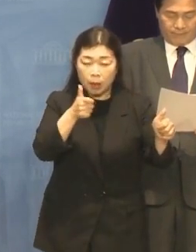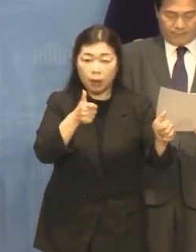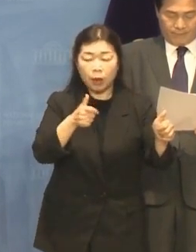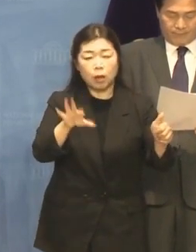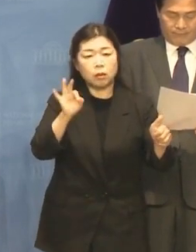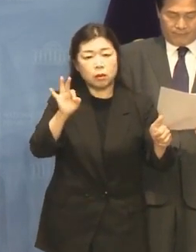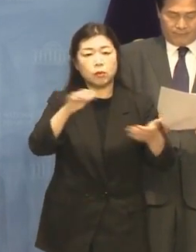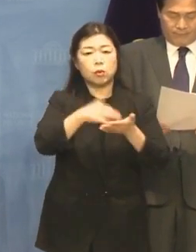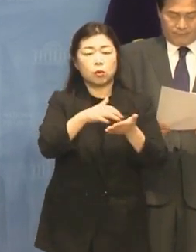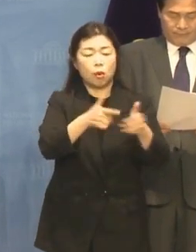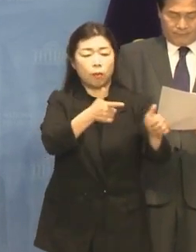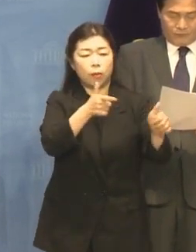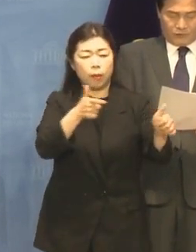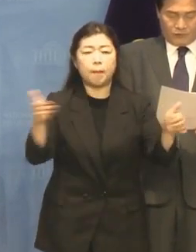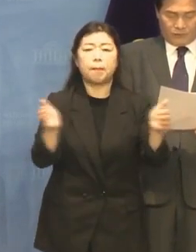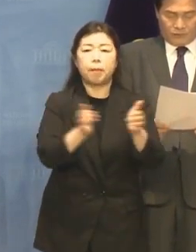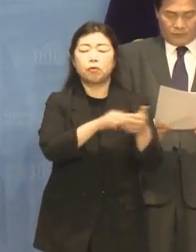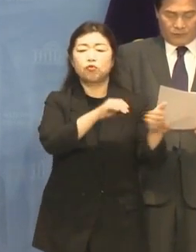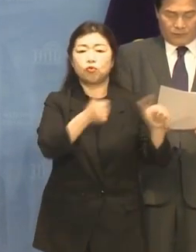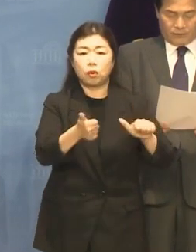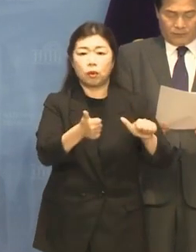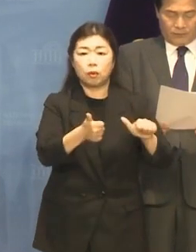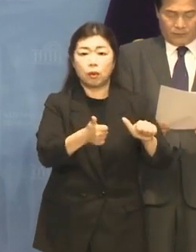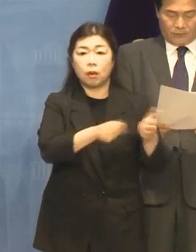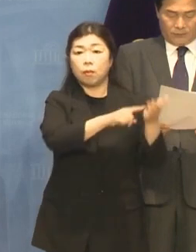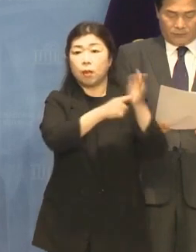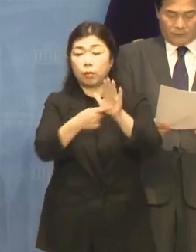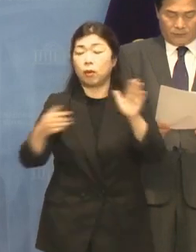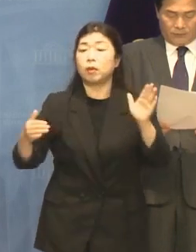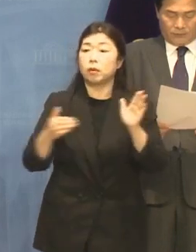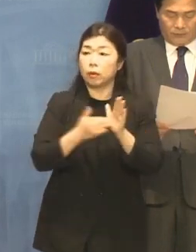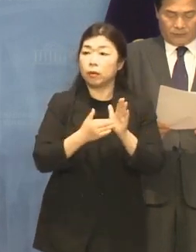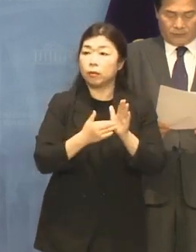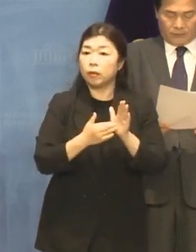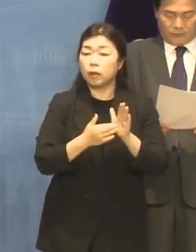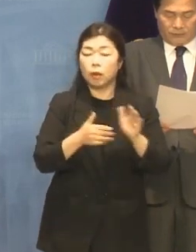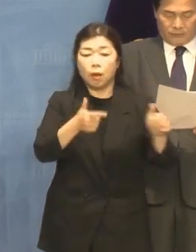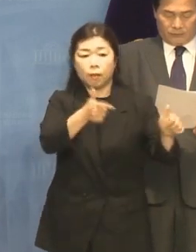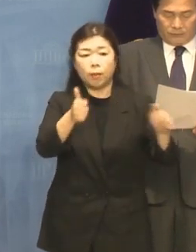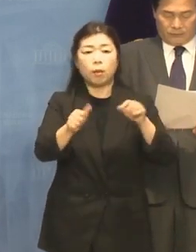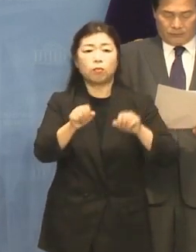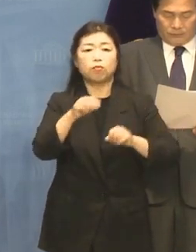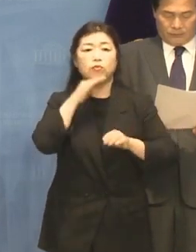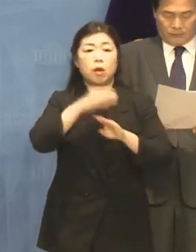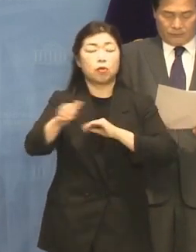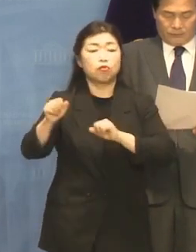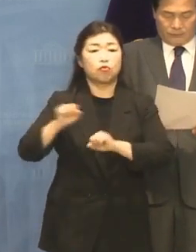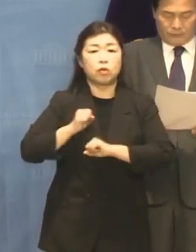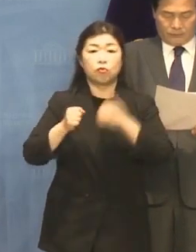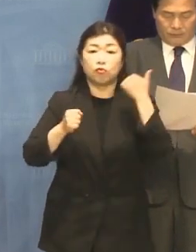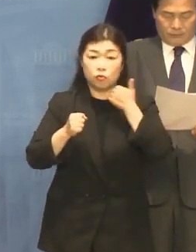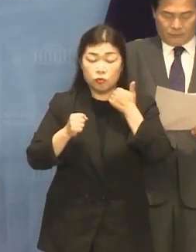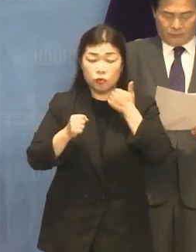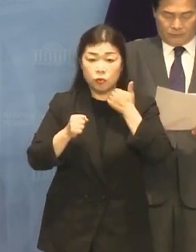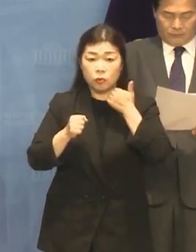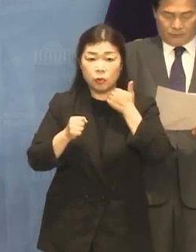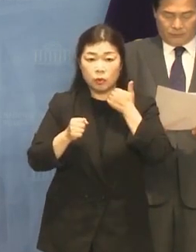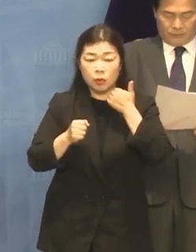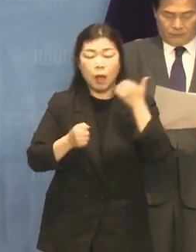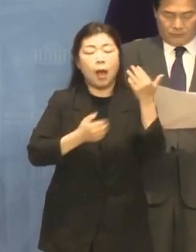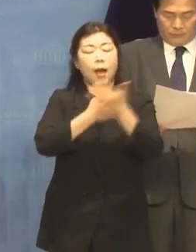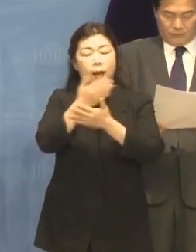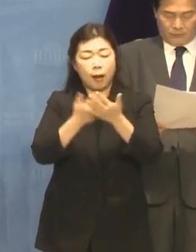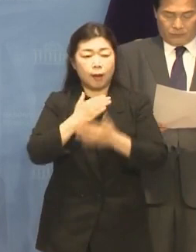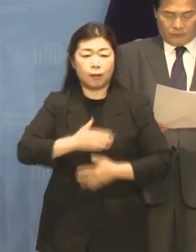당해 사망하였다고 사실관계를 정리한 뒤 사살한 북한 군인의 인적사항이